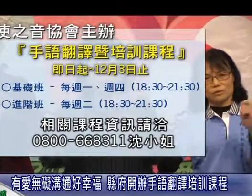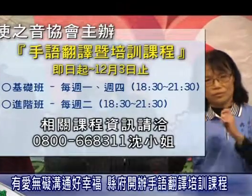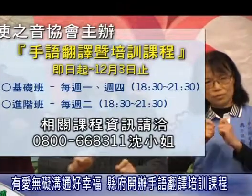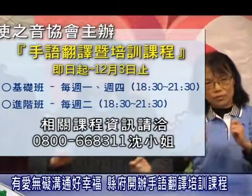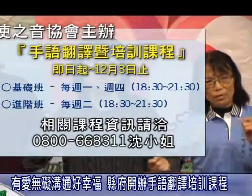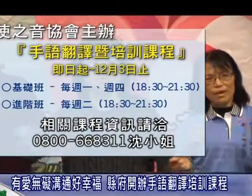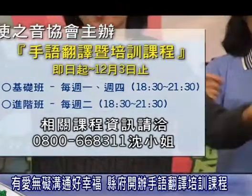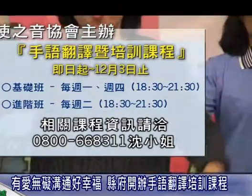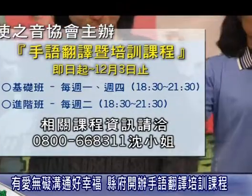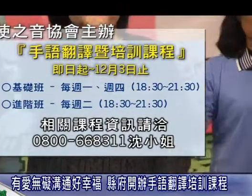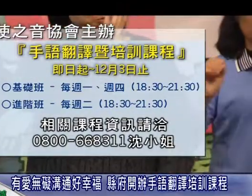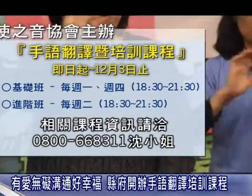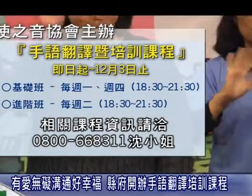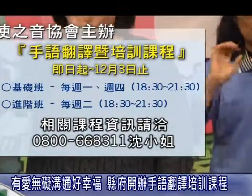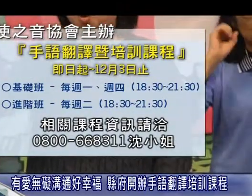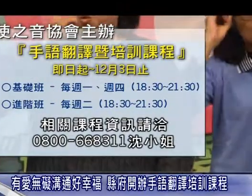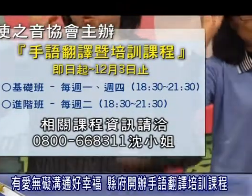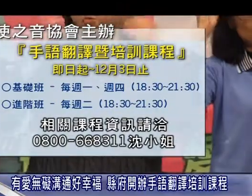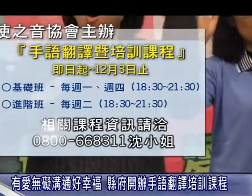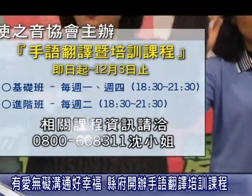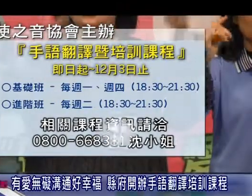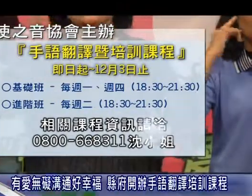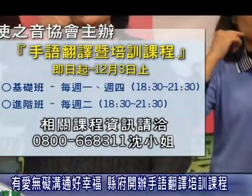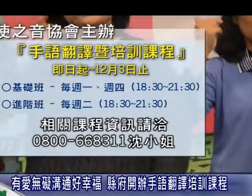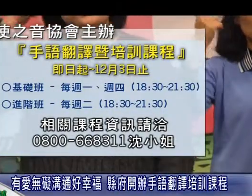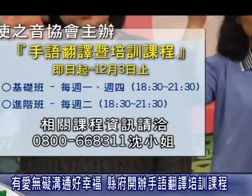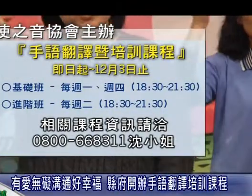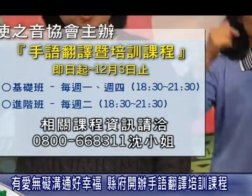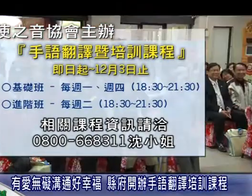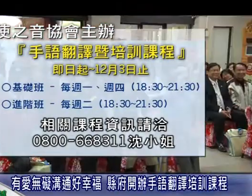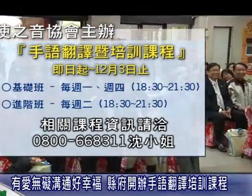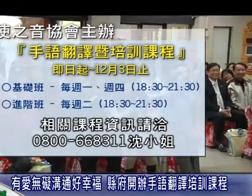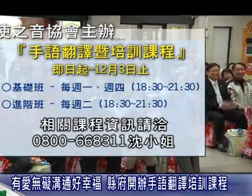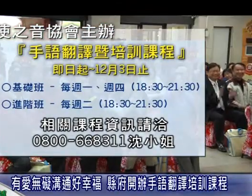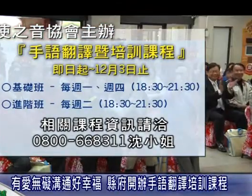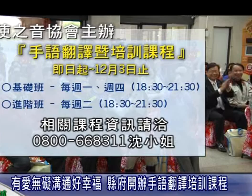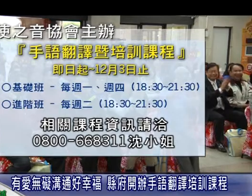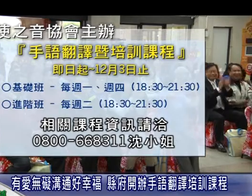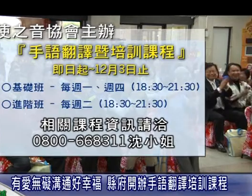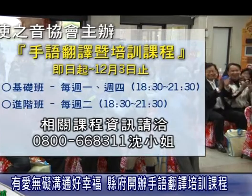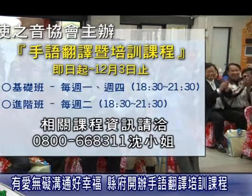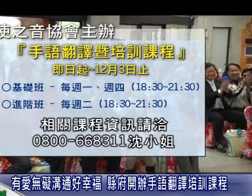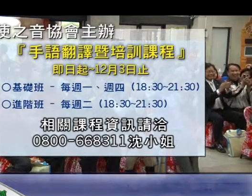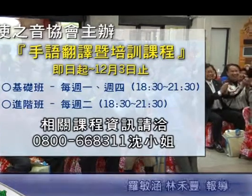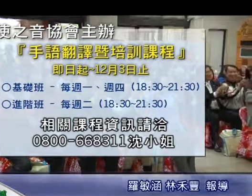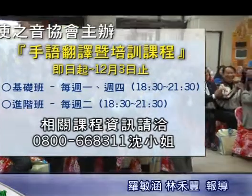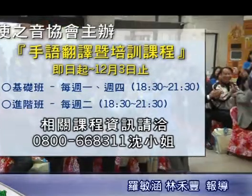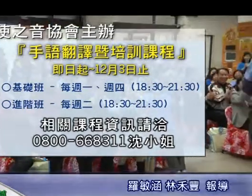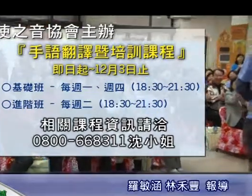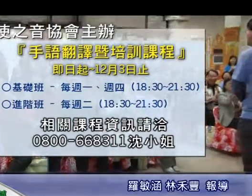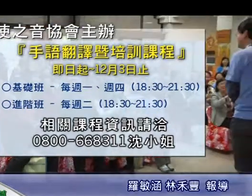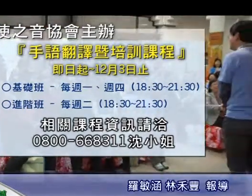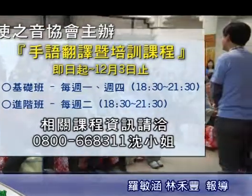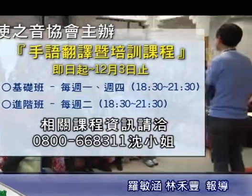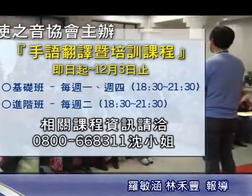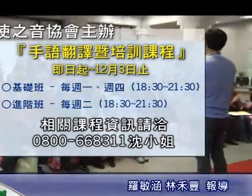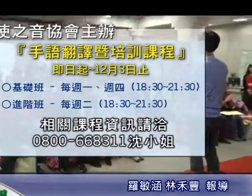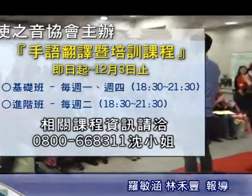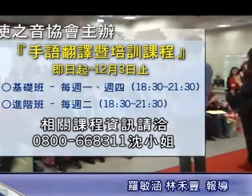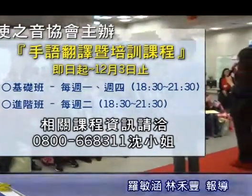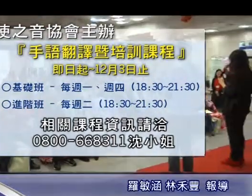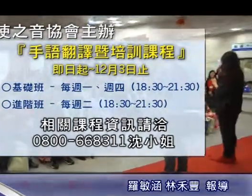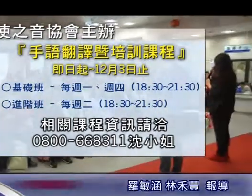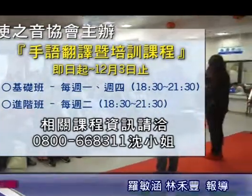声世界，协助听障朋友。相关课程资讯可拨打0800668311洽沈小姐查询。